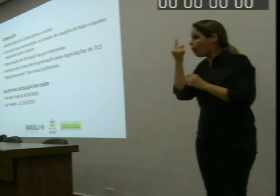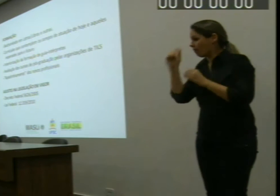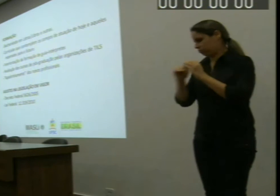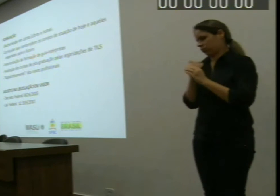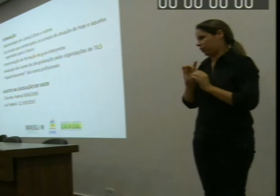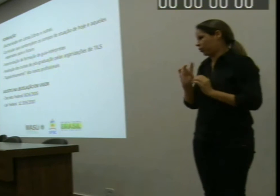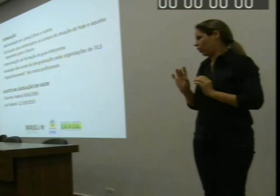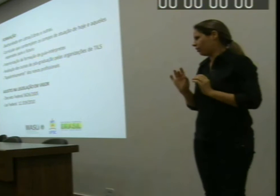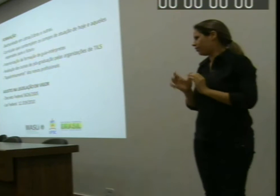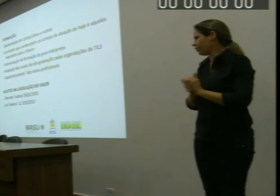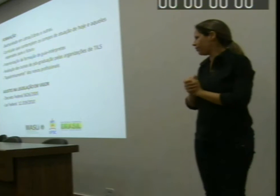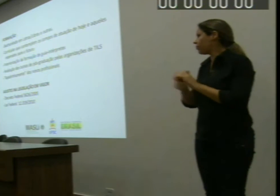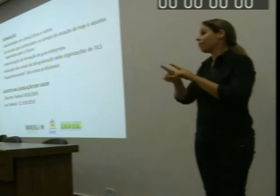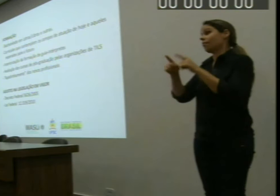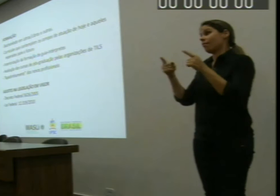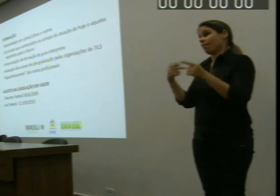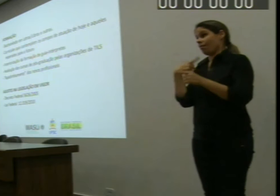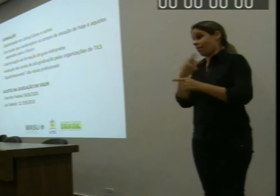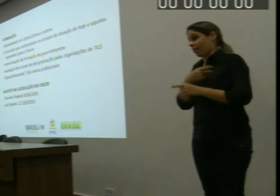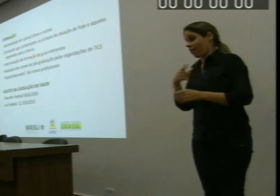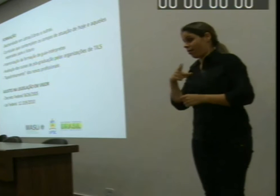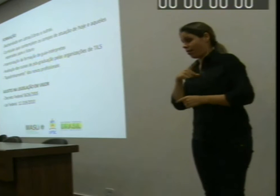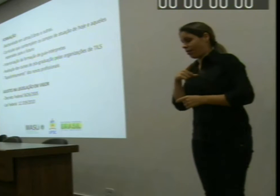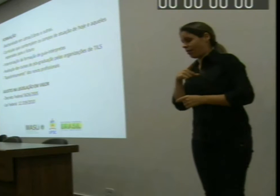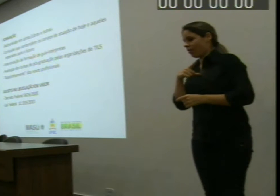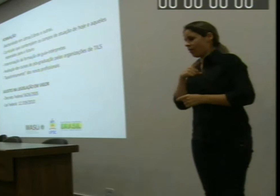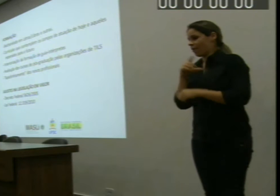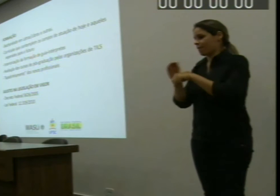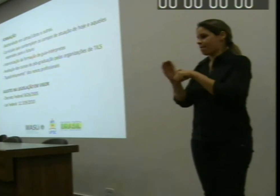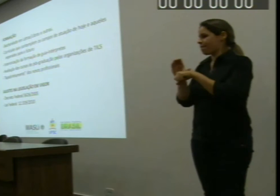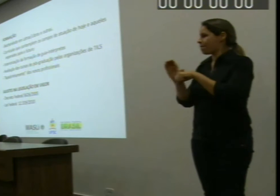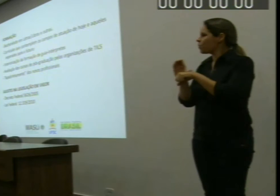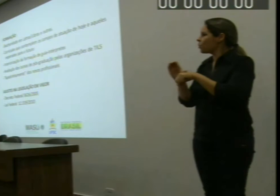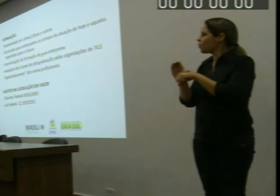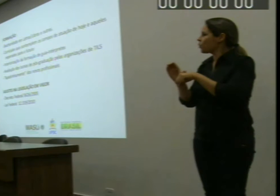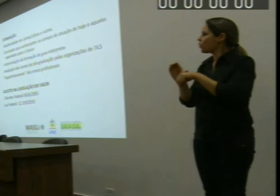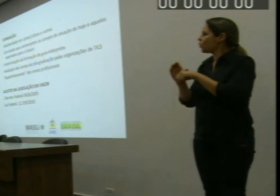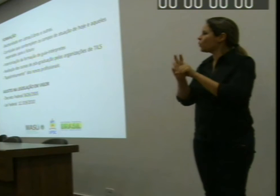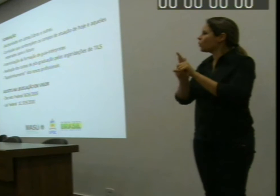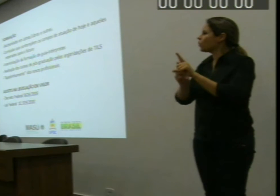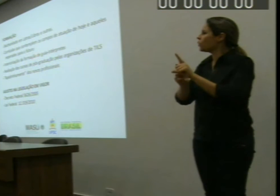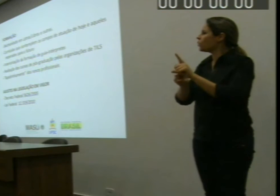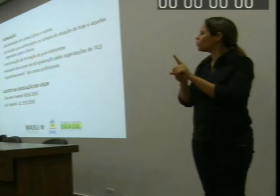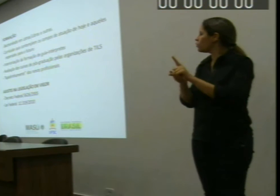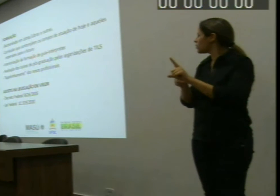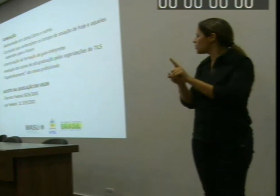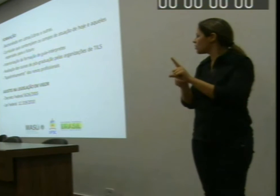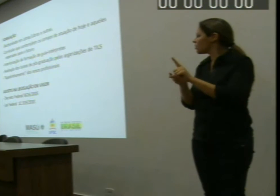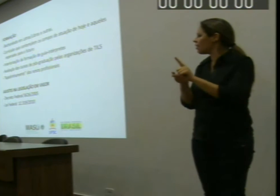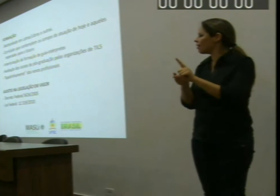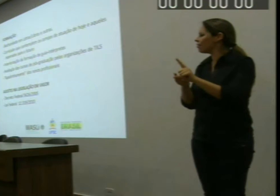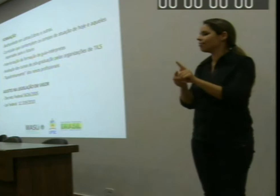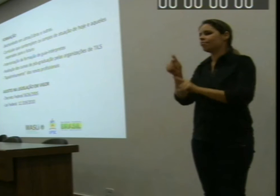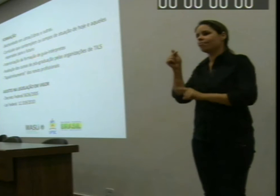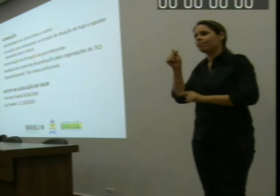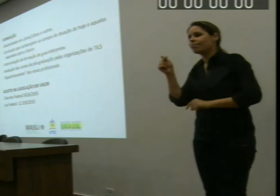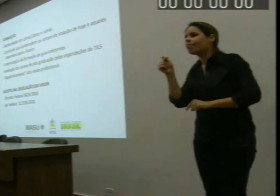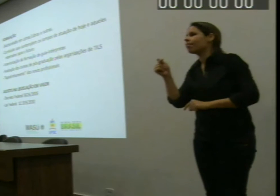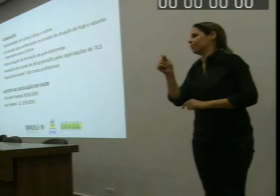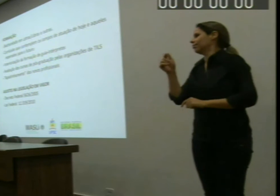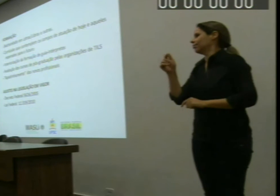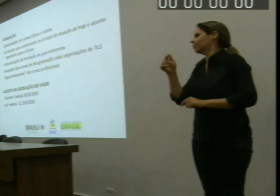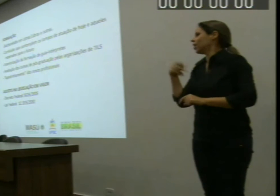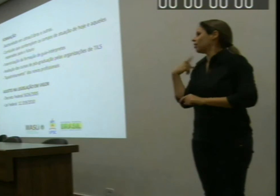bacharelado em sete estados só E agora o que que vai fazer continuar braços